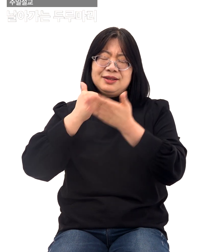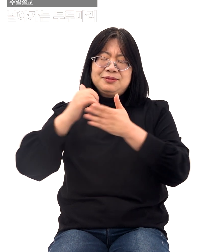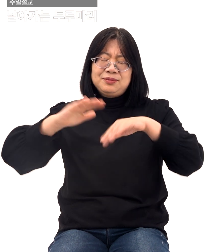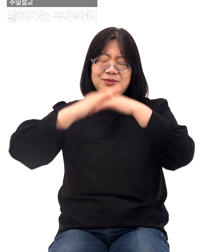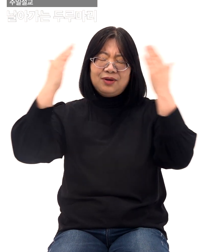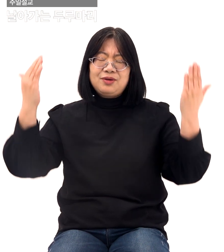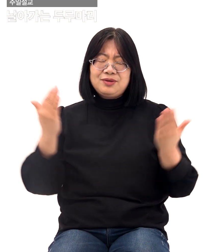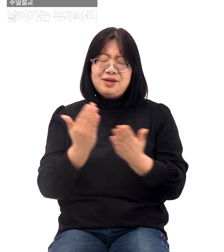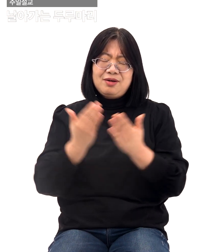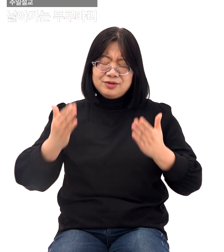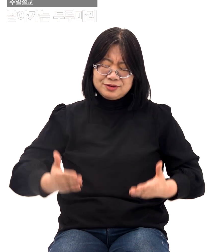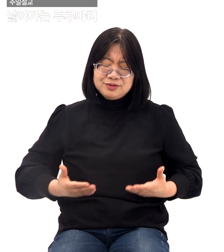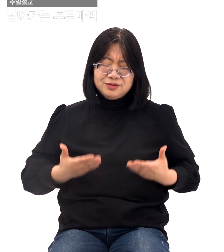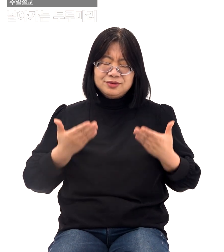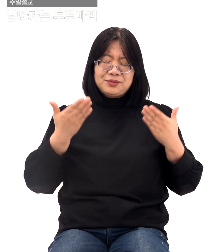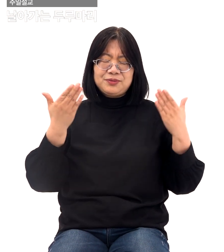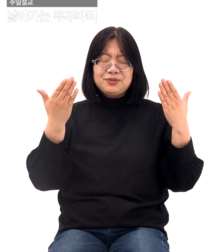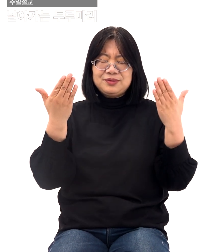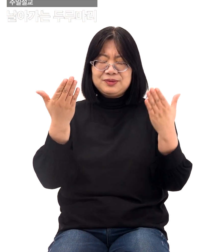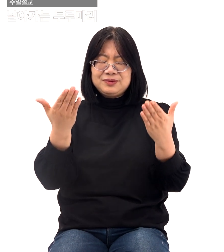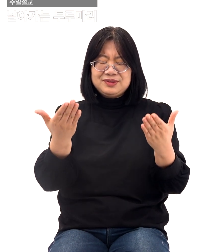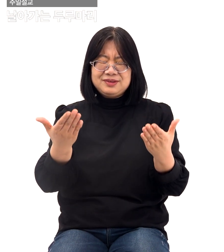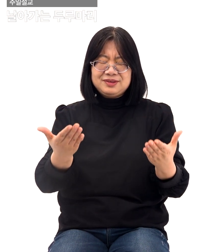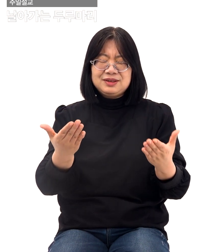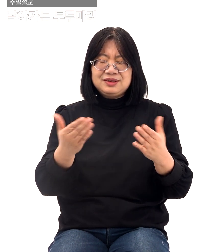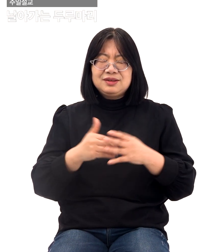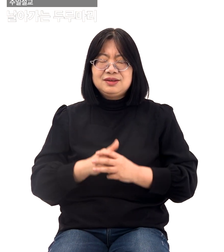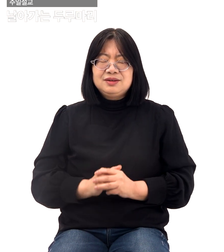것 내려주고